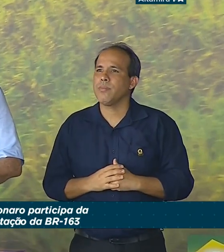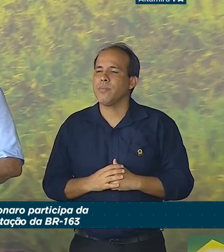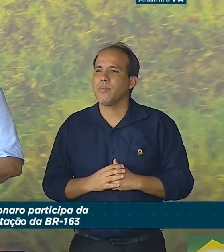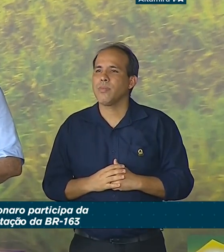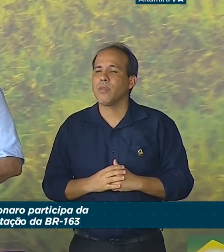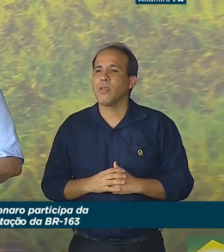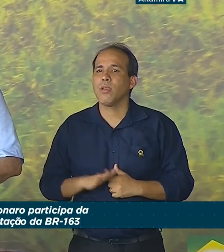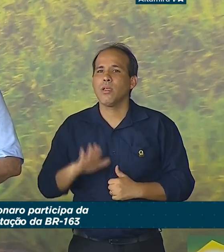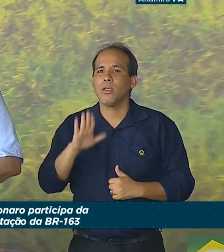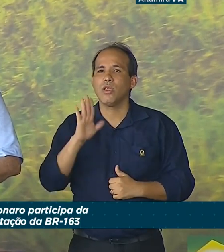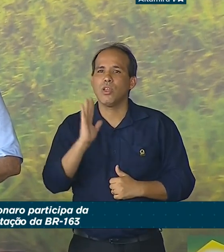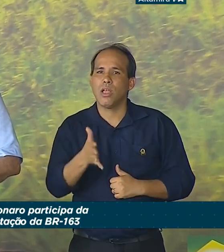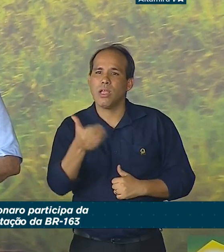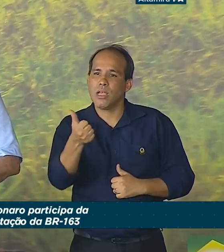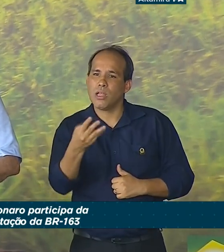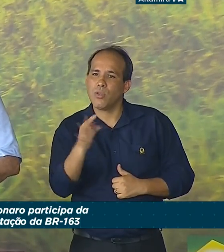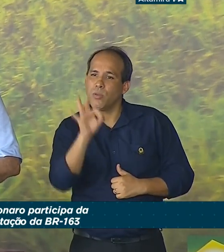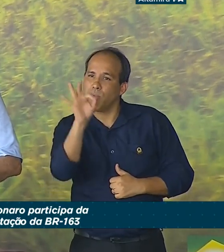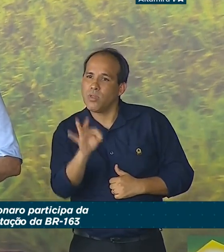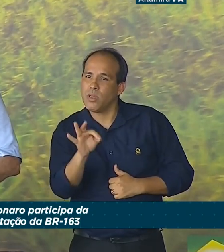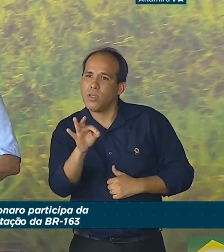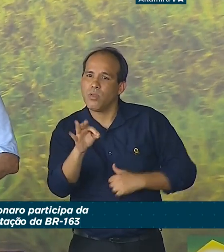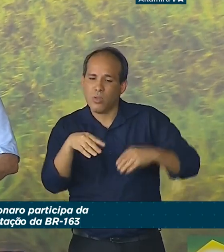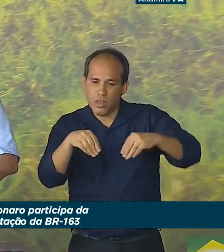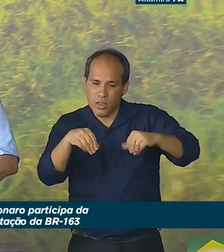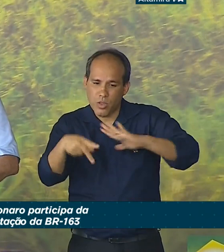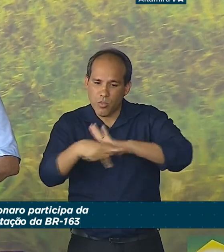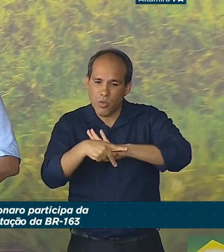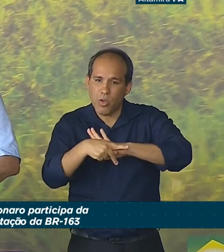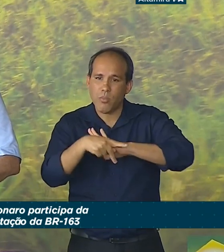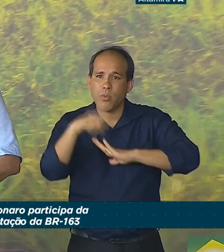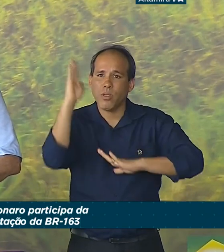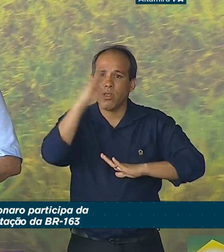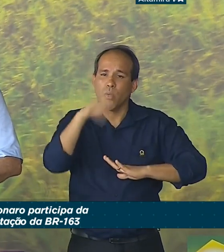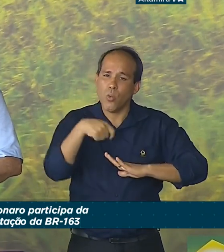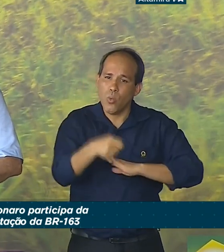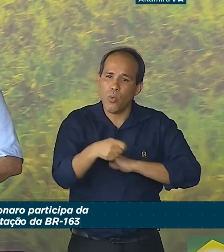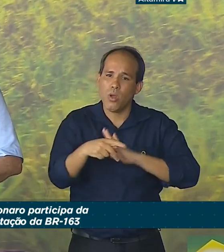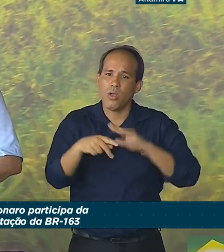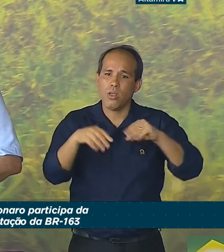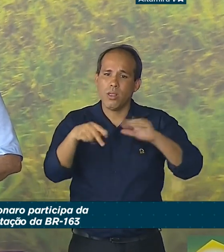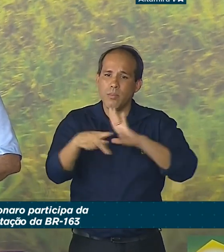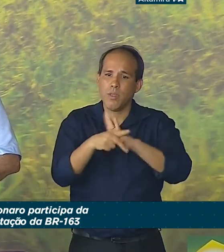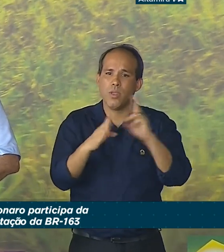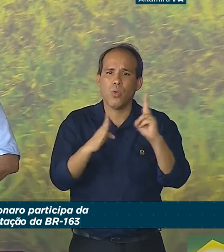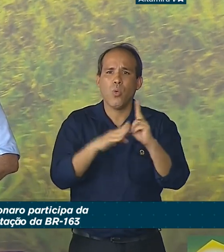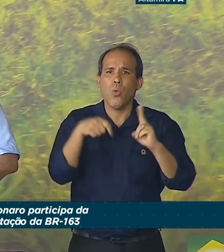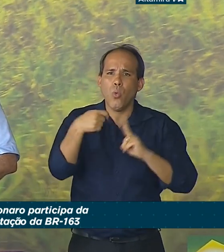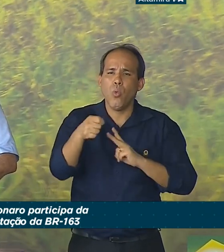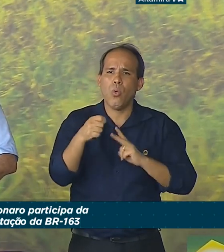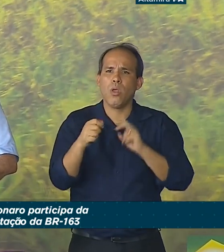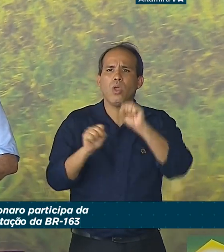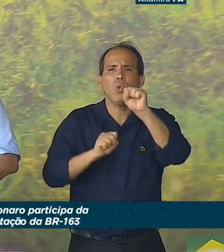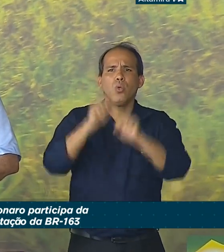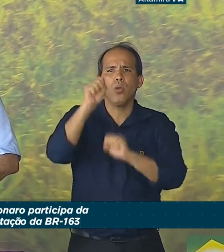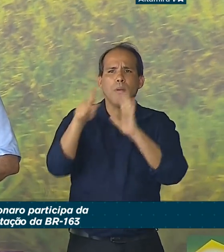Nós já temos 14% do território nacional demarcado como terra indígena. Criar uma verdadeira indústria de